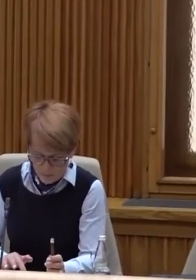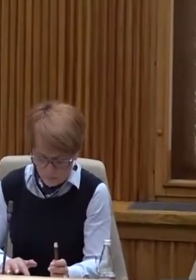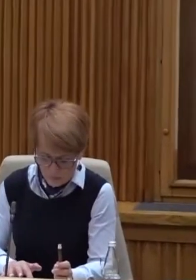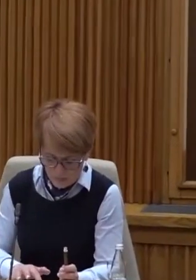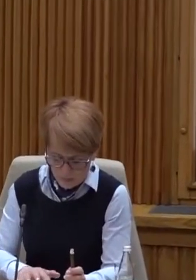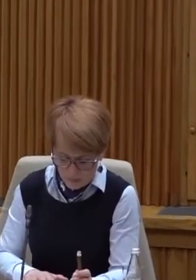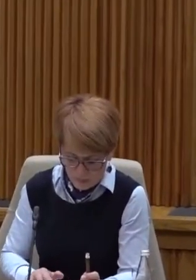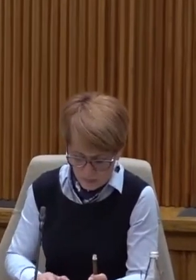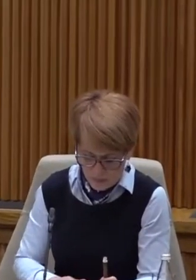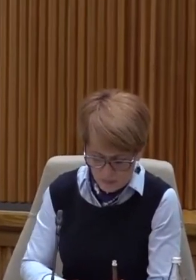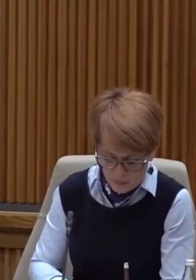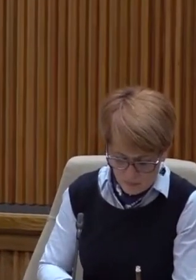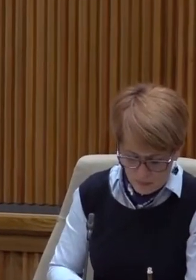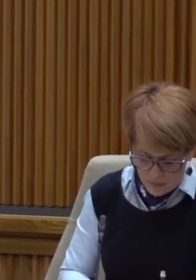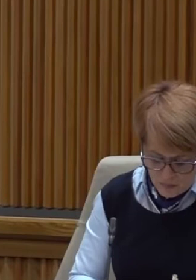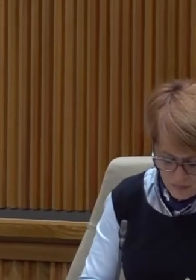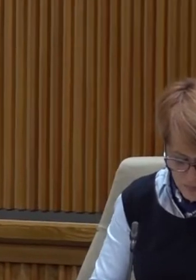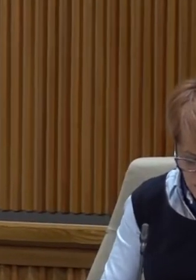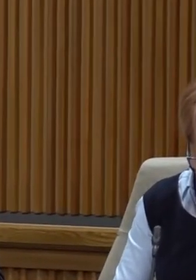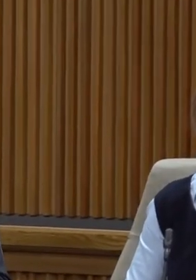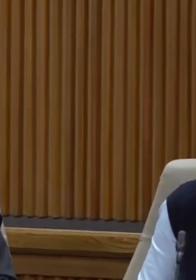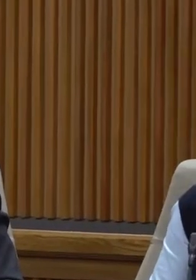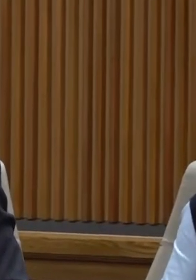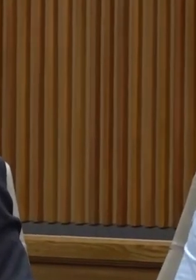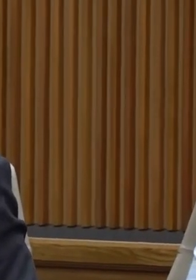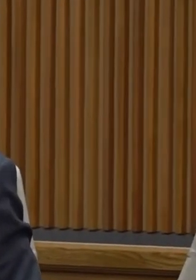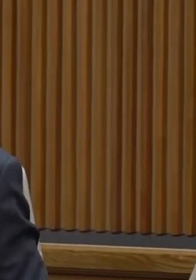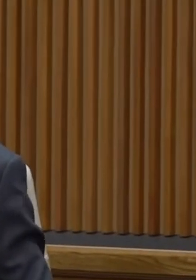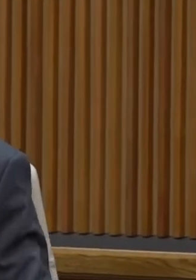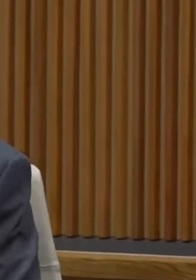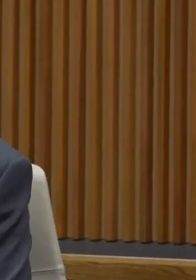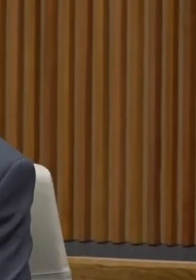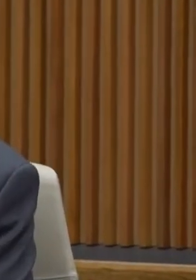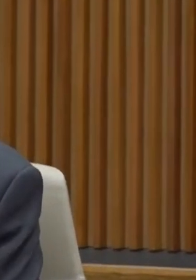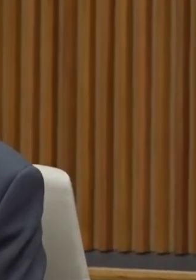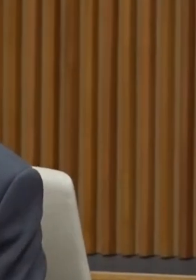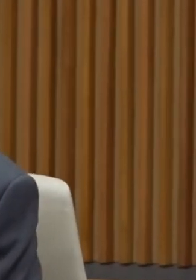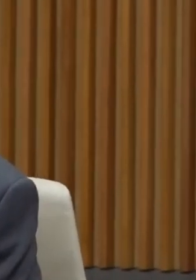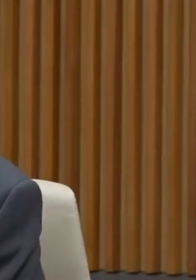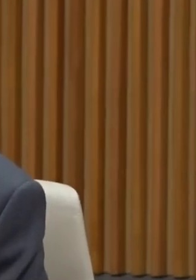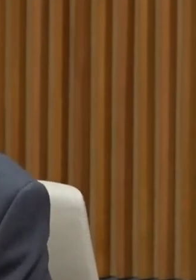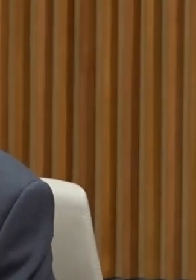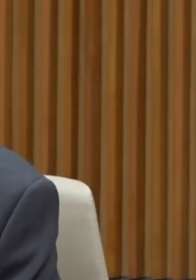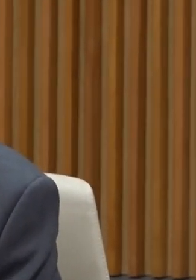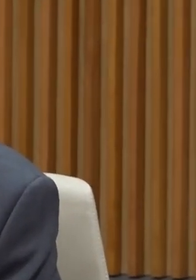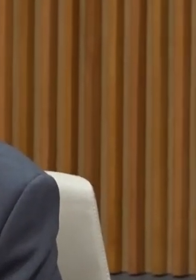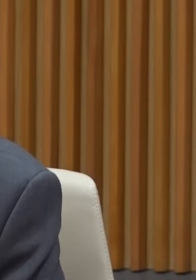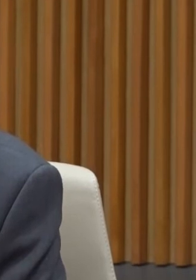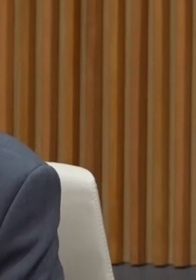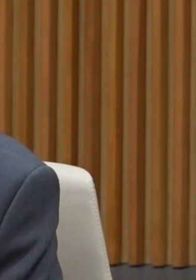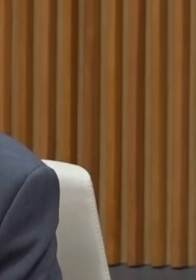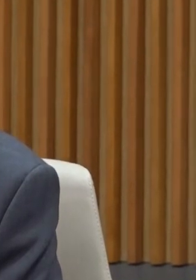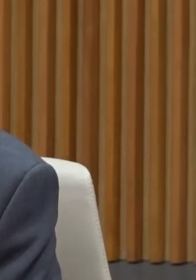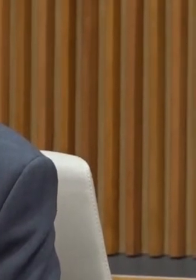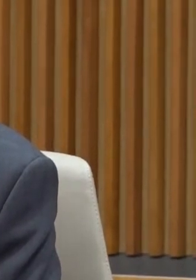času, ko od njih verjetno pričakujemo še bistveno več zaradi tega, kar se obeta v prihodnjih dneh. Zdaj, če so